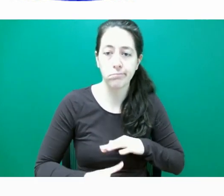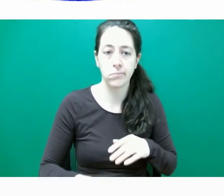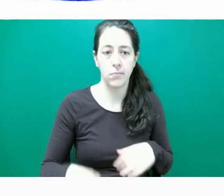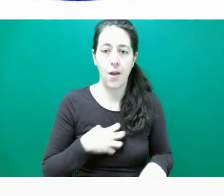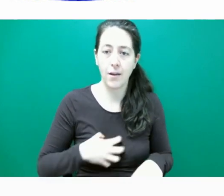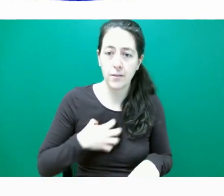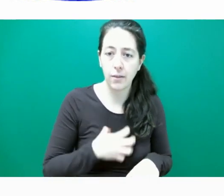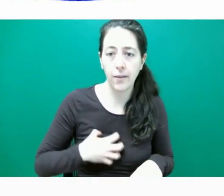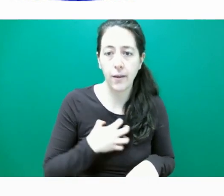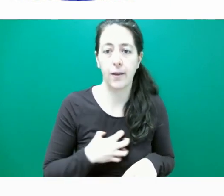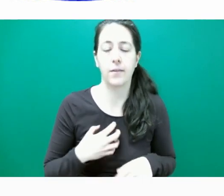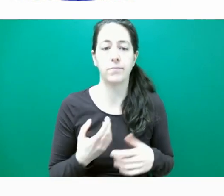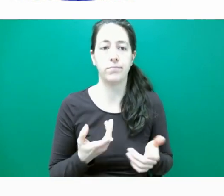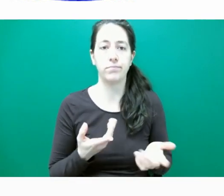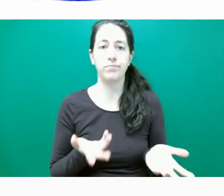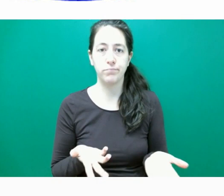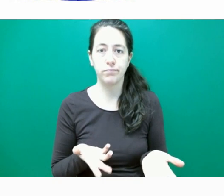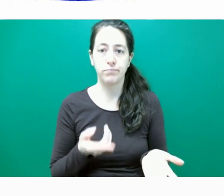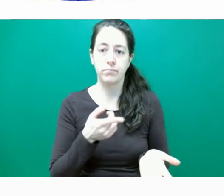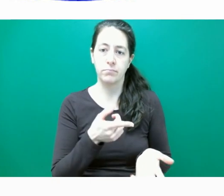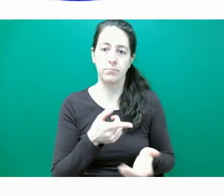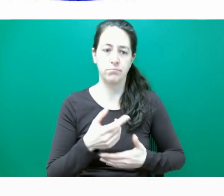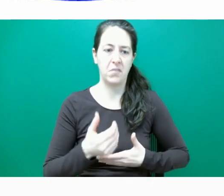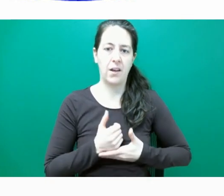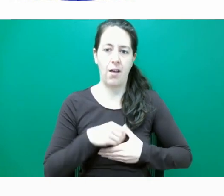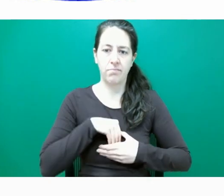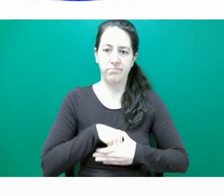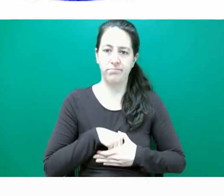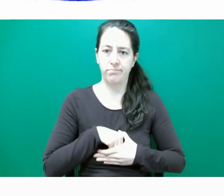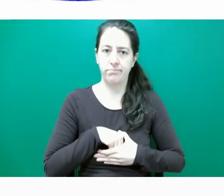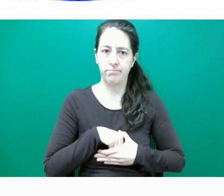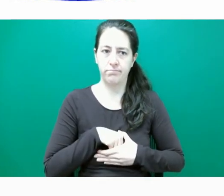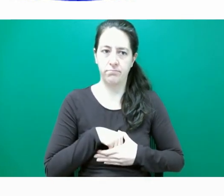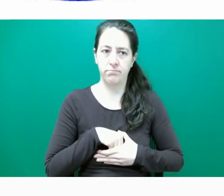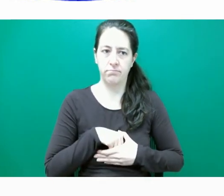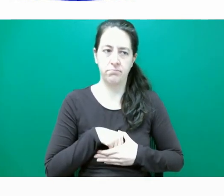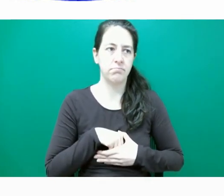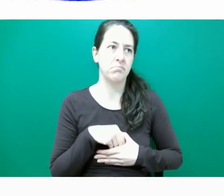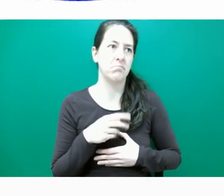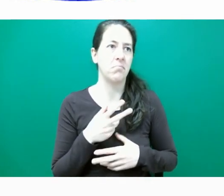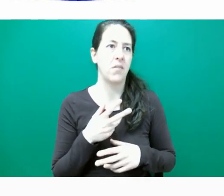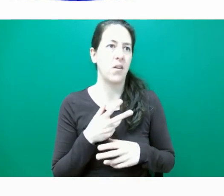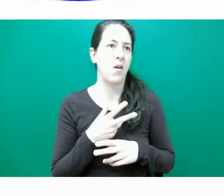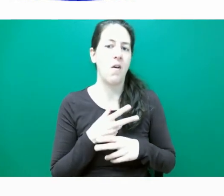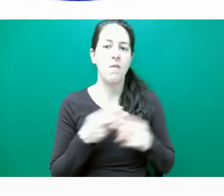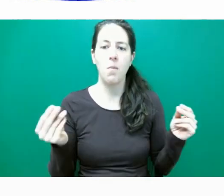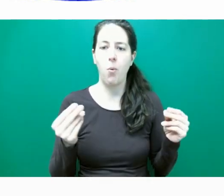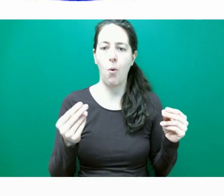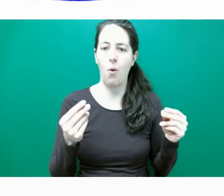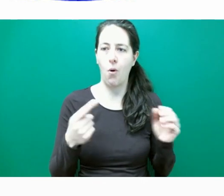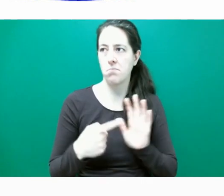où ils vont garder ça pour eux autres pour pas créer une différenciation avec